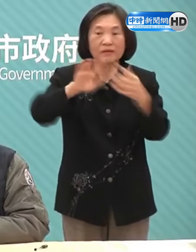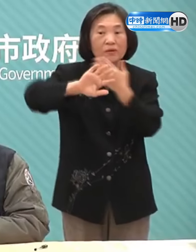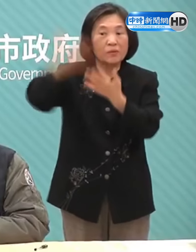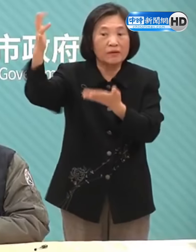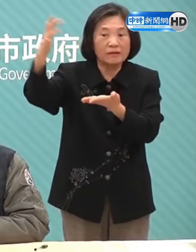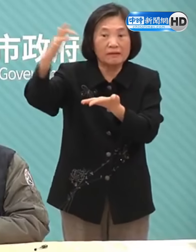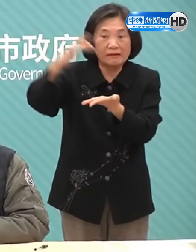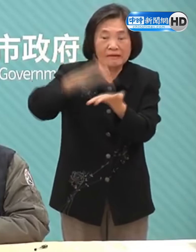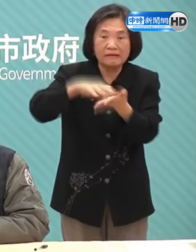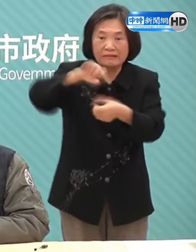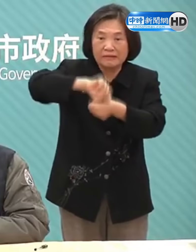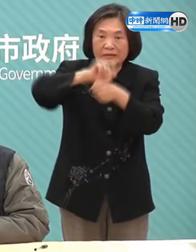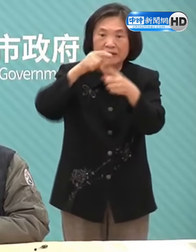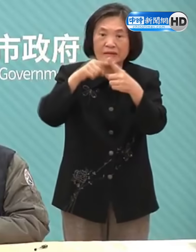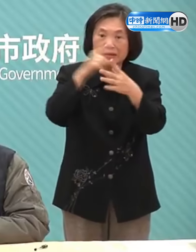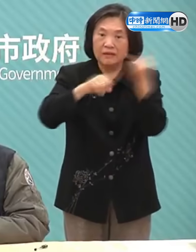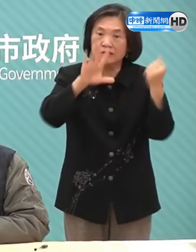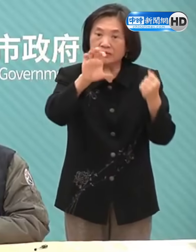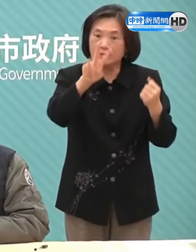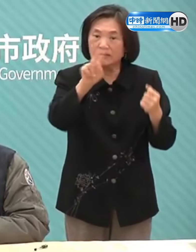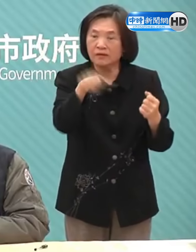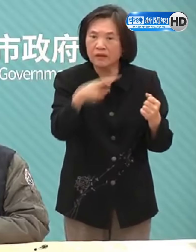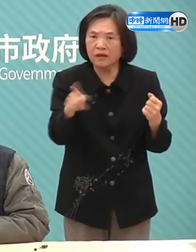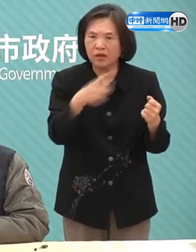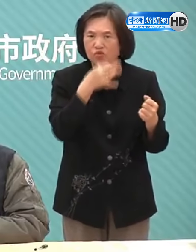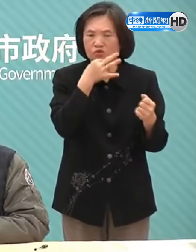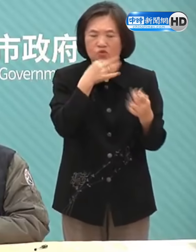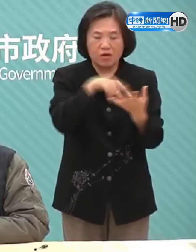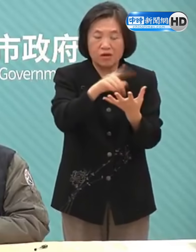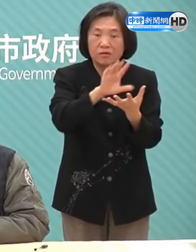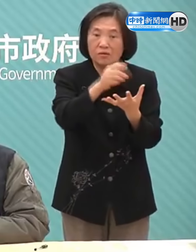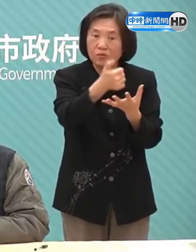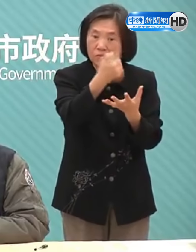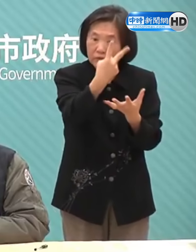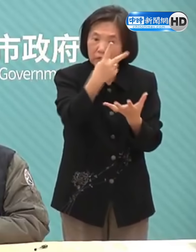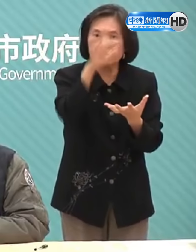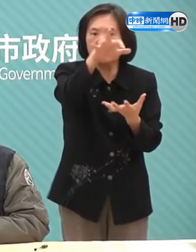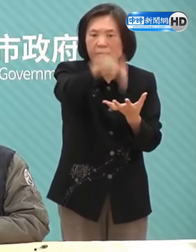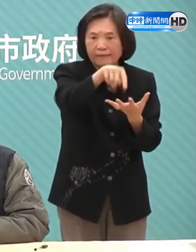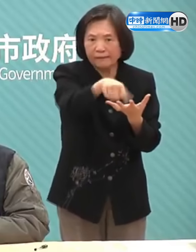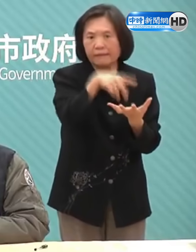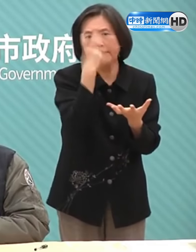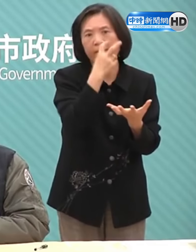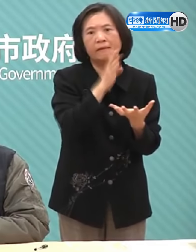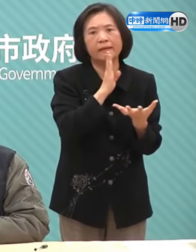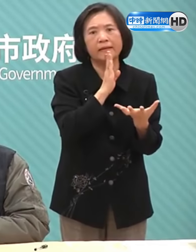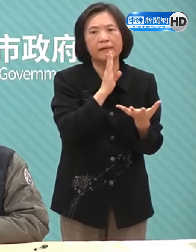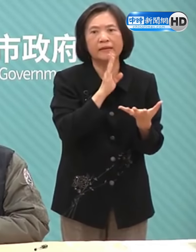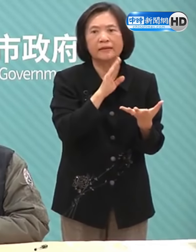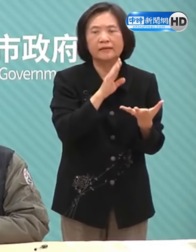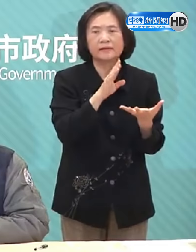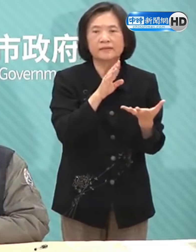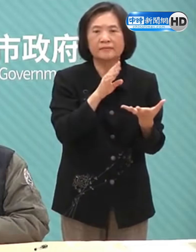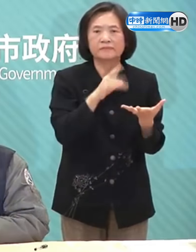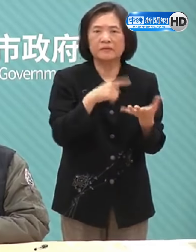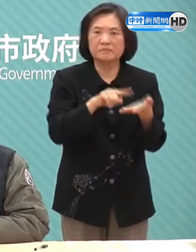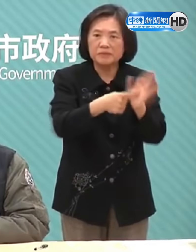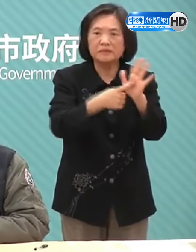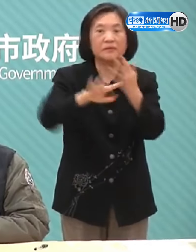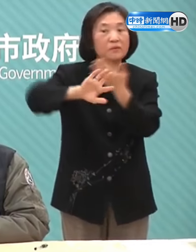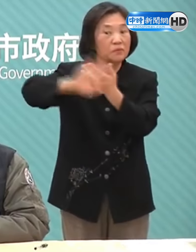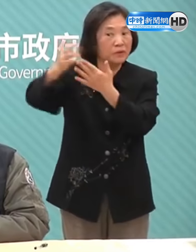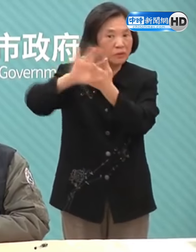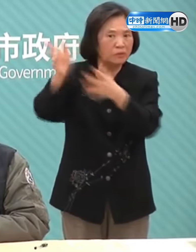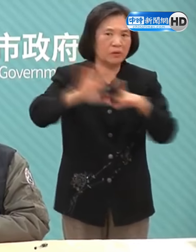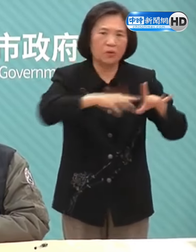外就新增92例，那有52例是在机场就筛出来，这表示说目前国外的疫